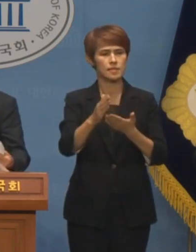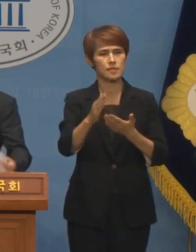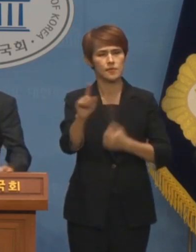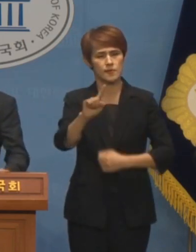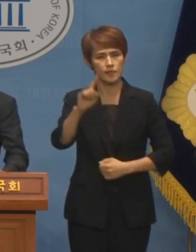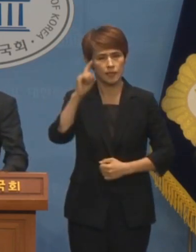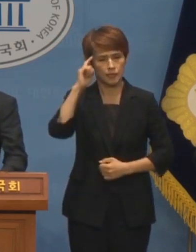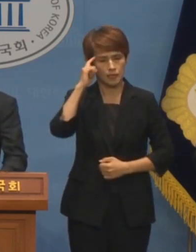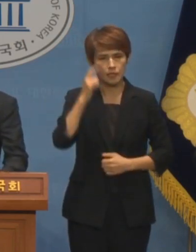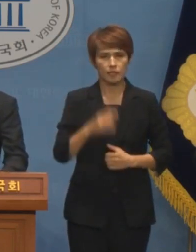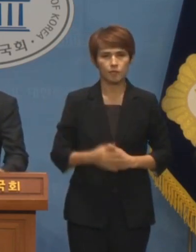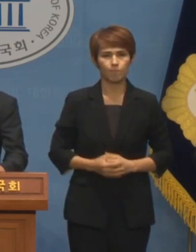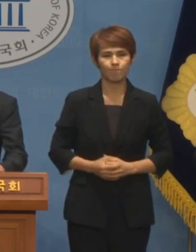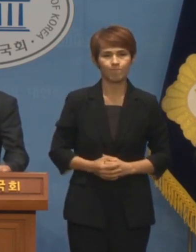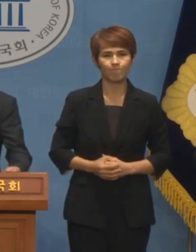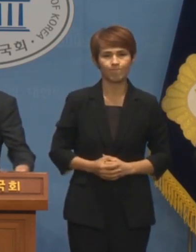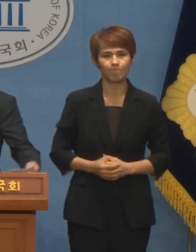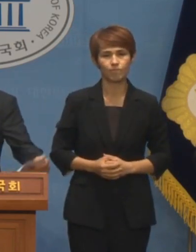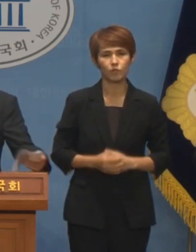여사